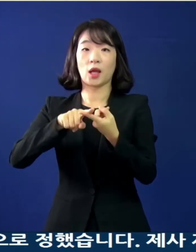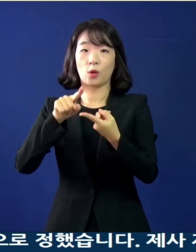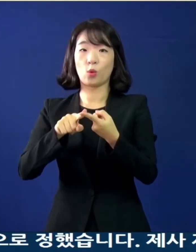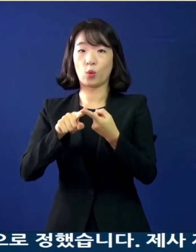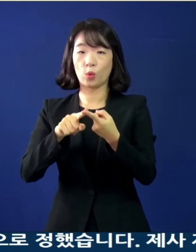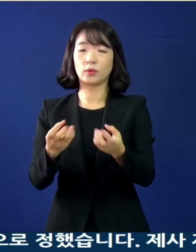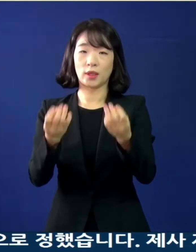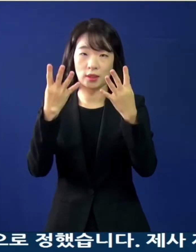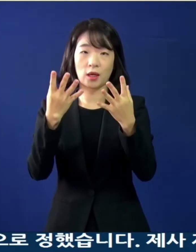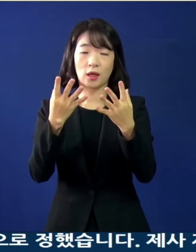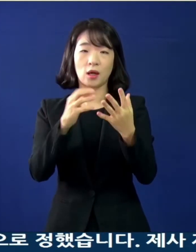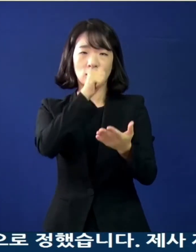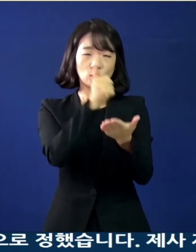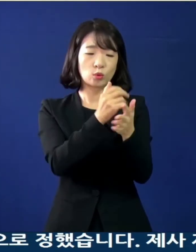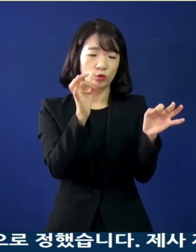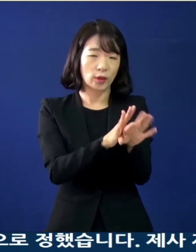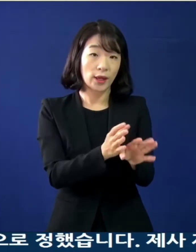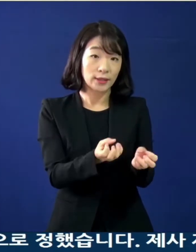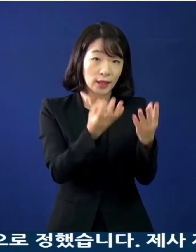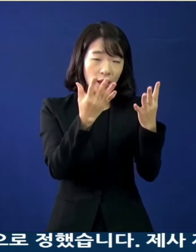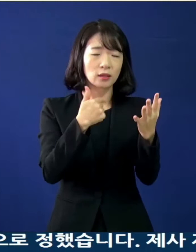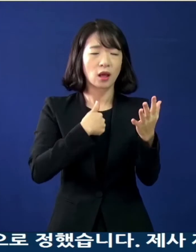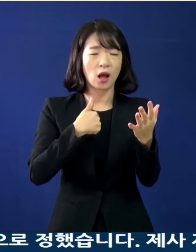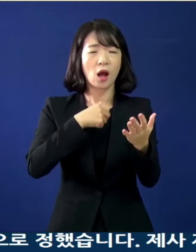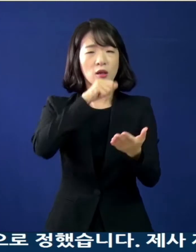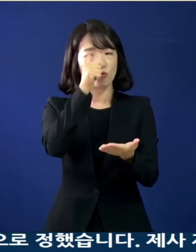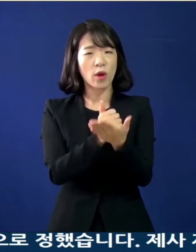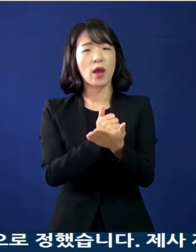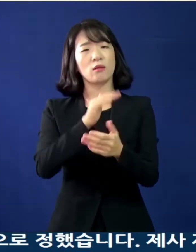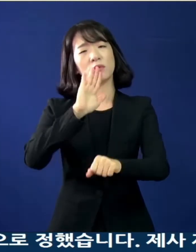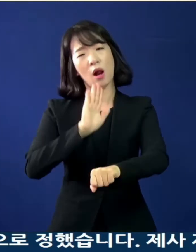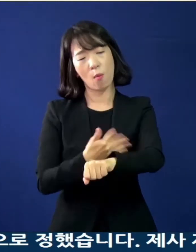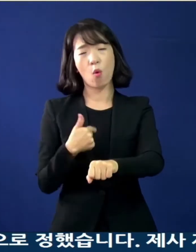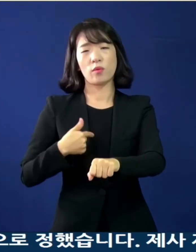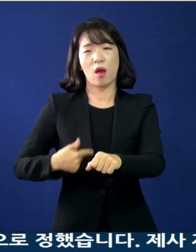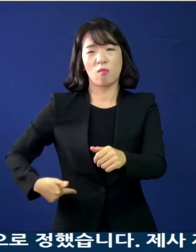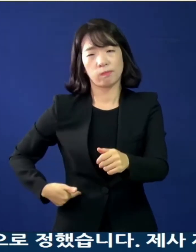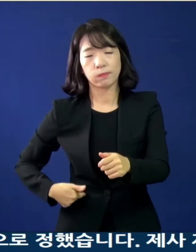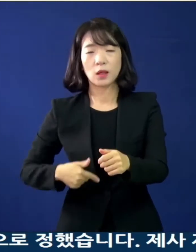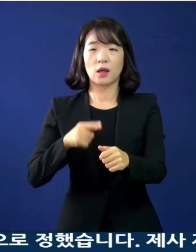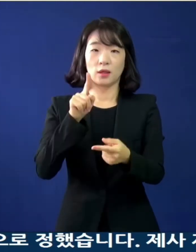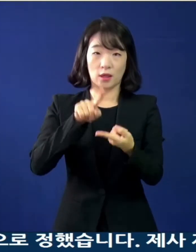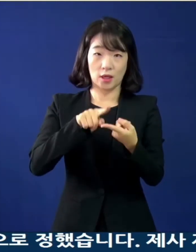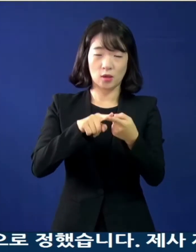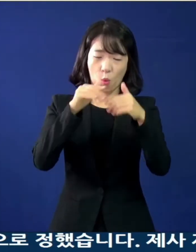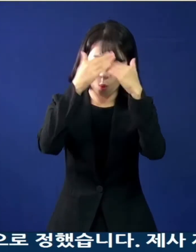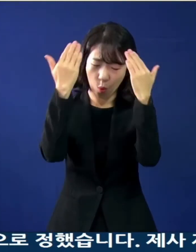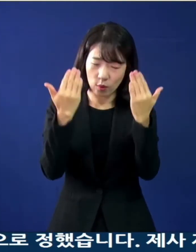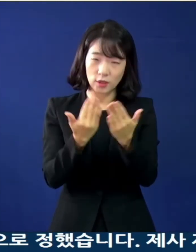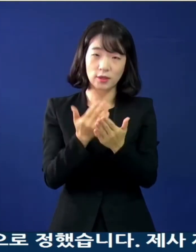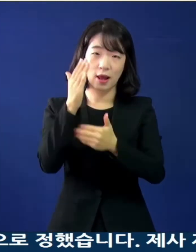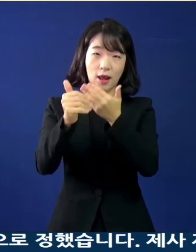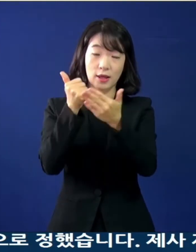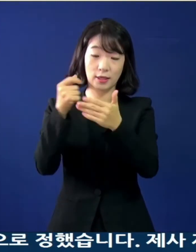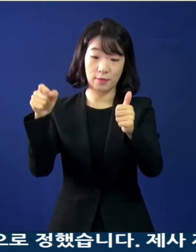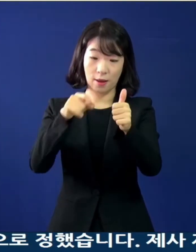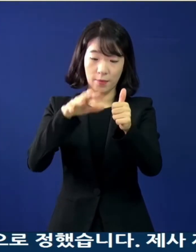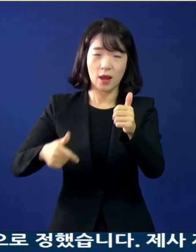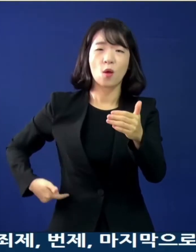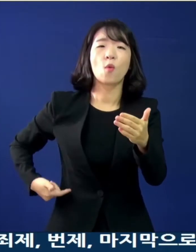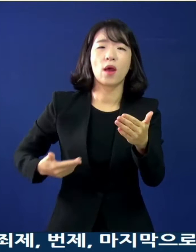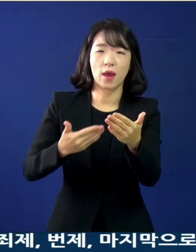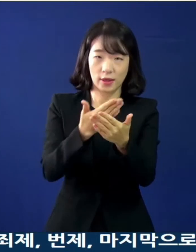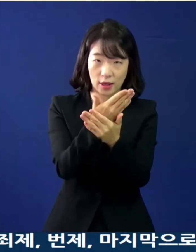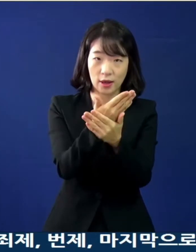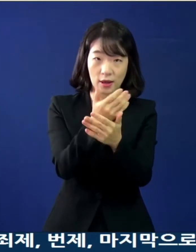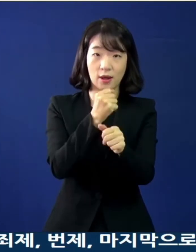잘못된 죄를 용서받는 것이죠. 우리로 말하면 하나님 앞에 온전히 회개를 하는 겁니다. 온전히 주님 앞에 돌이키는